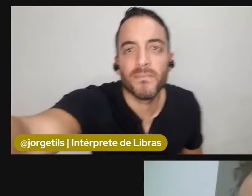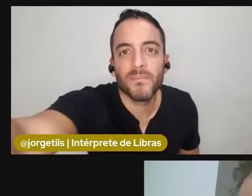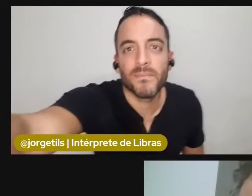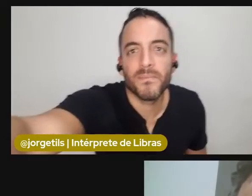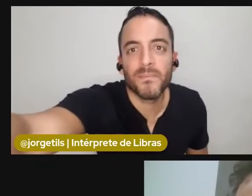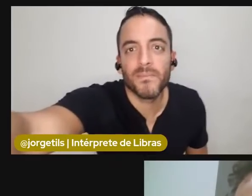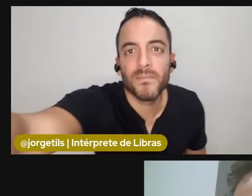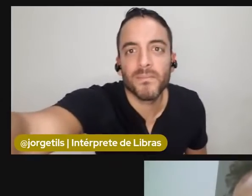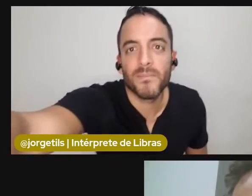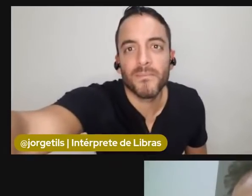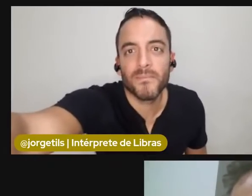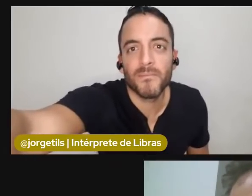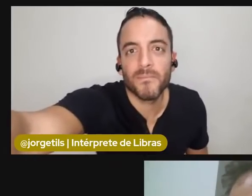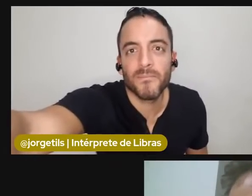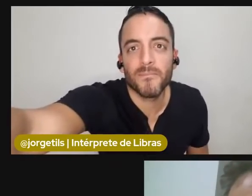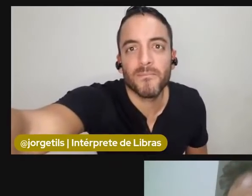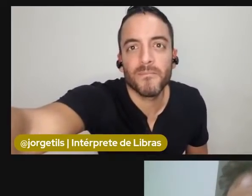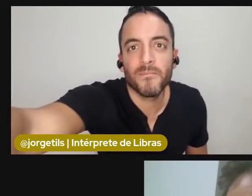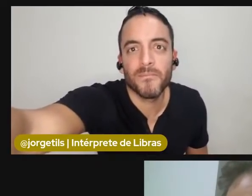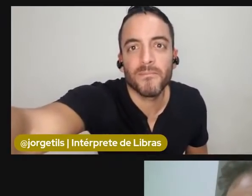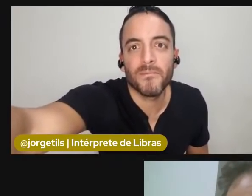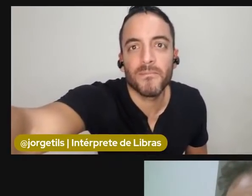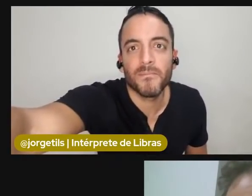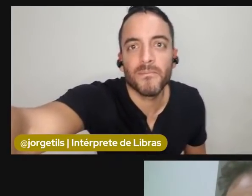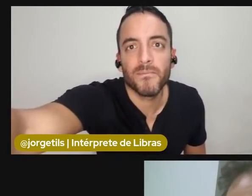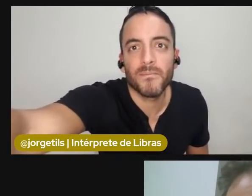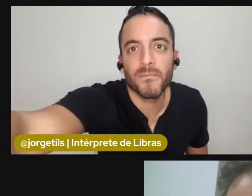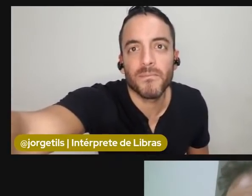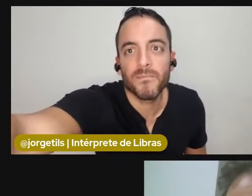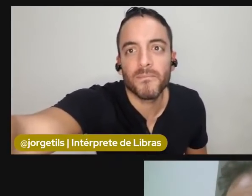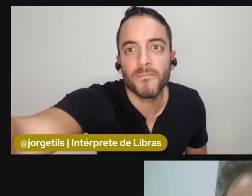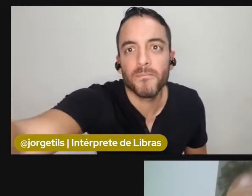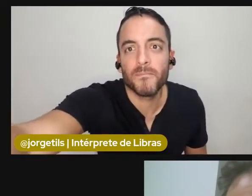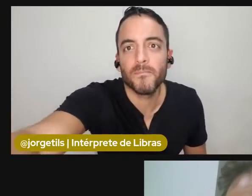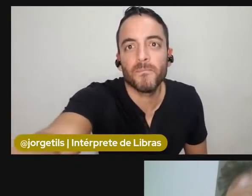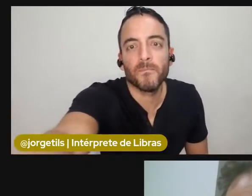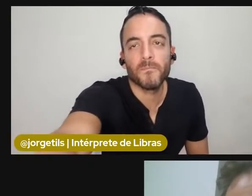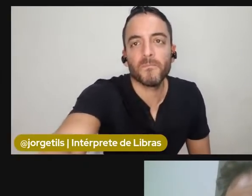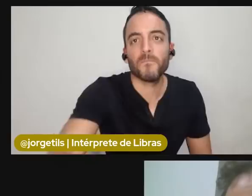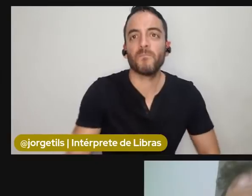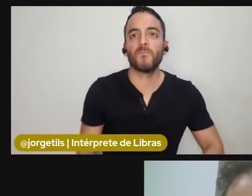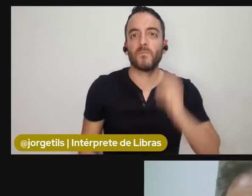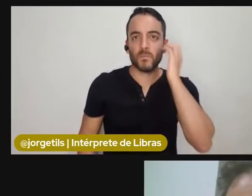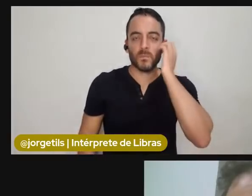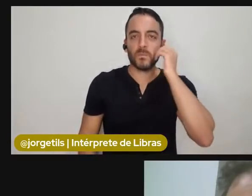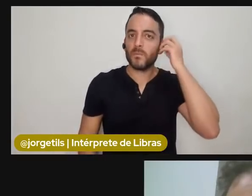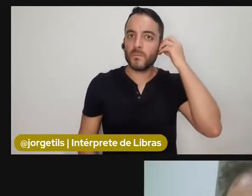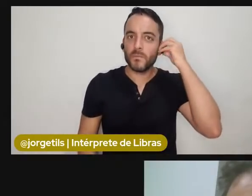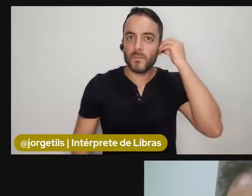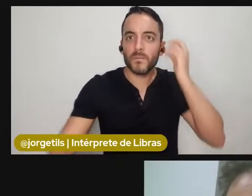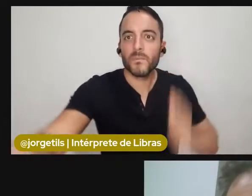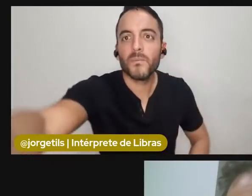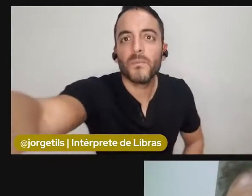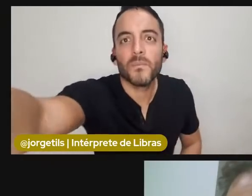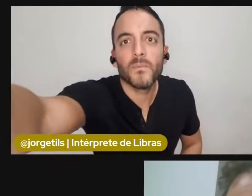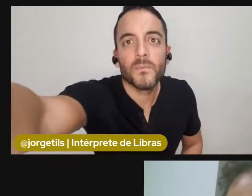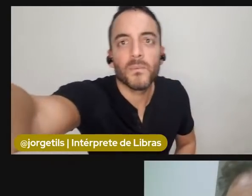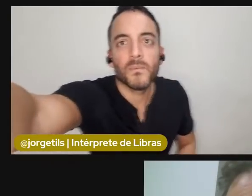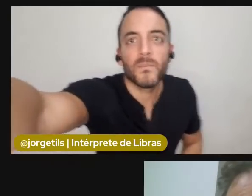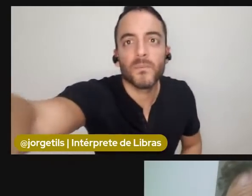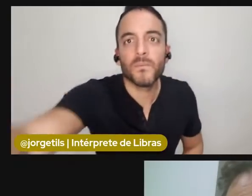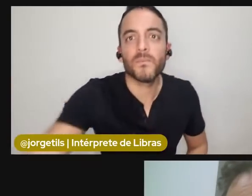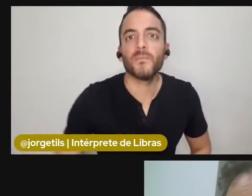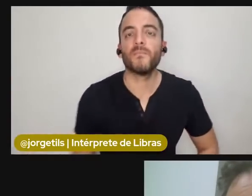pesquisador titular do Centro Brasileiro de Pesquisas Físicas, trabalha com astrofísica, cosmologia